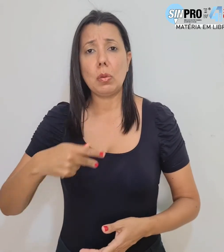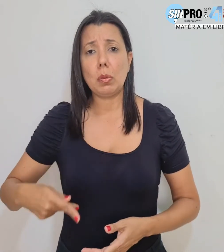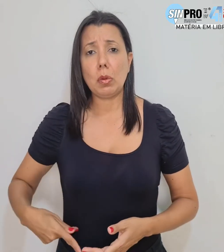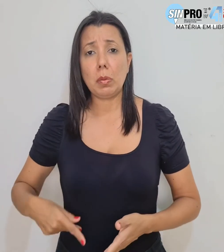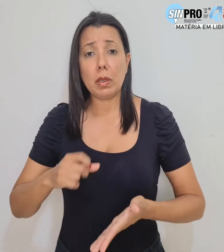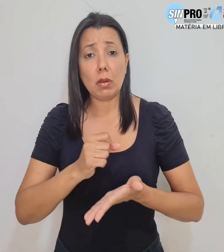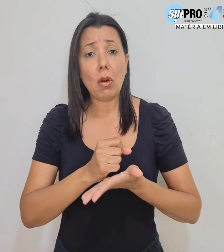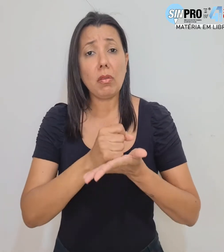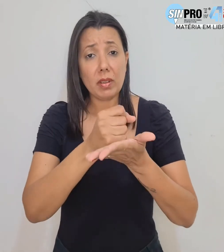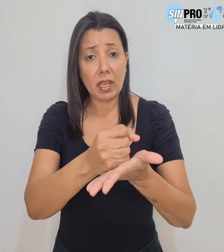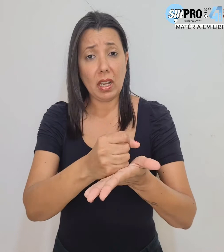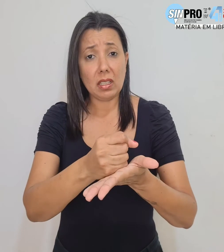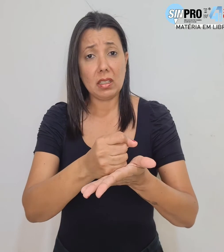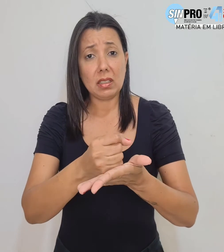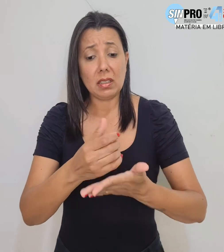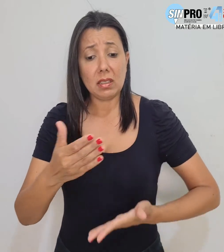ofertará algum serviço